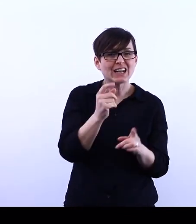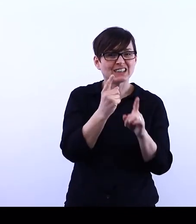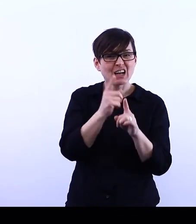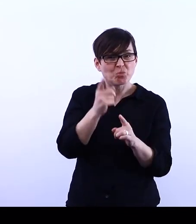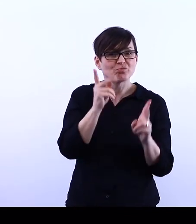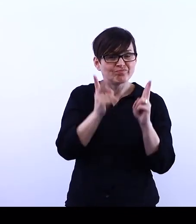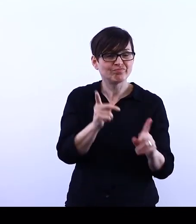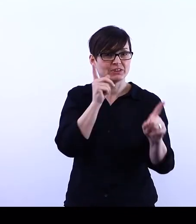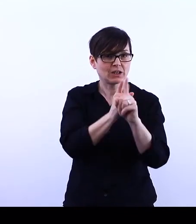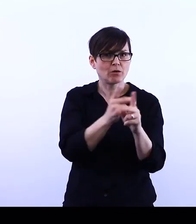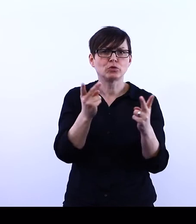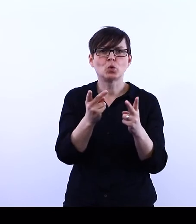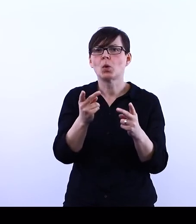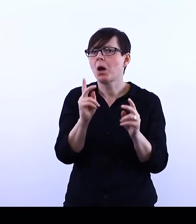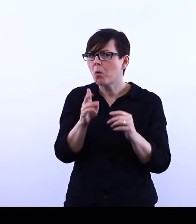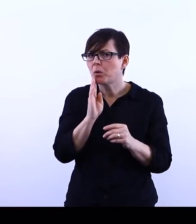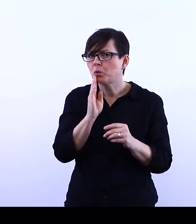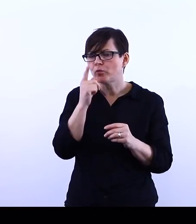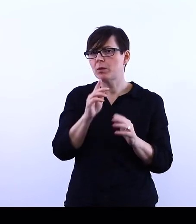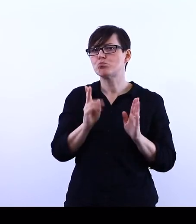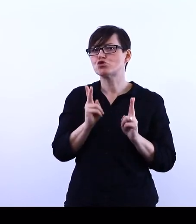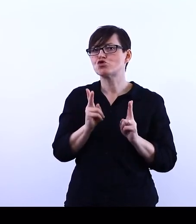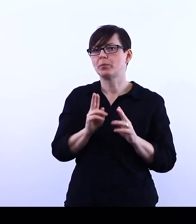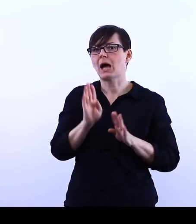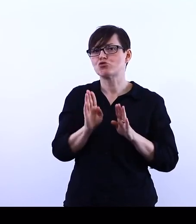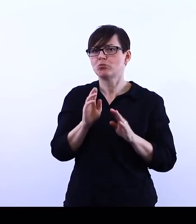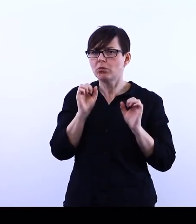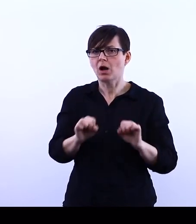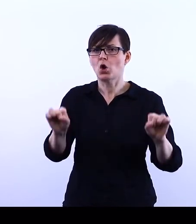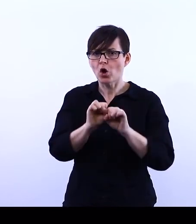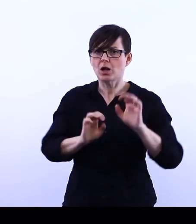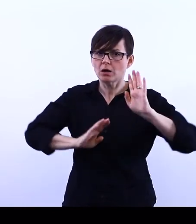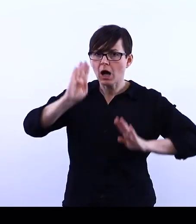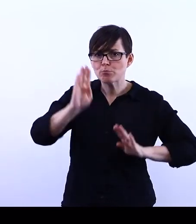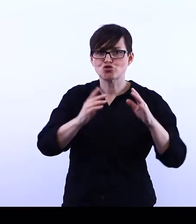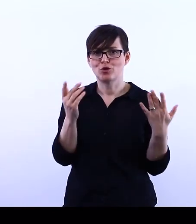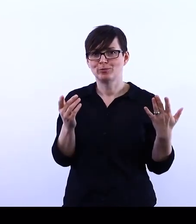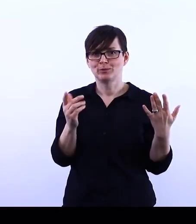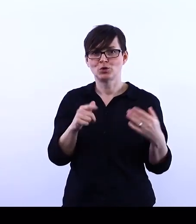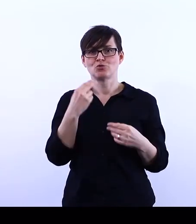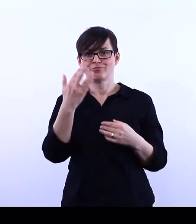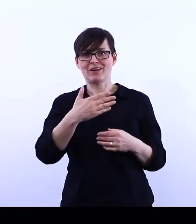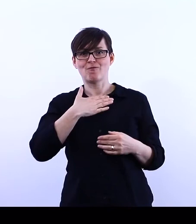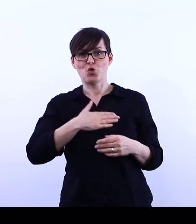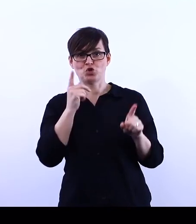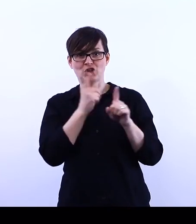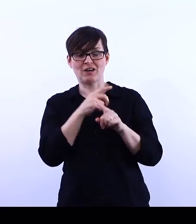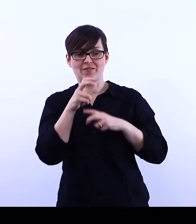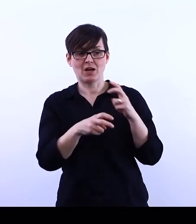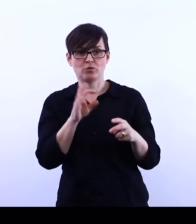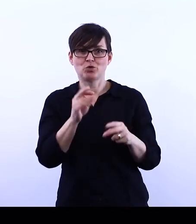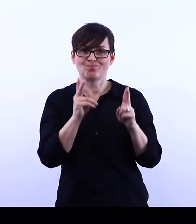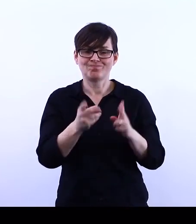reicht es nicht auch, wenn wir bestimmte Abstimmungen eben im digitalen Raum machen, um dann die physischen Treffen dafür zu nutzen, wirklich diesen